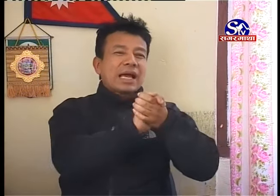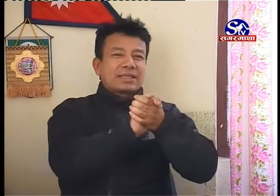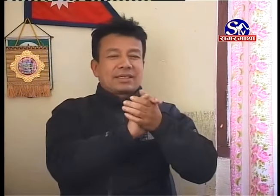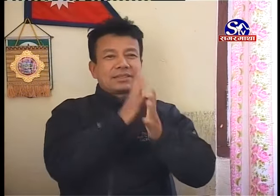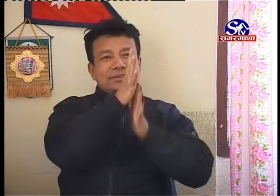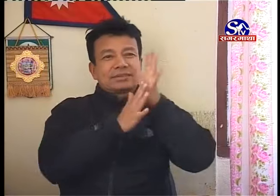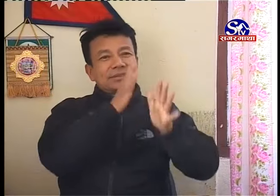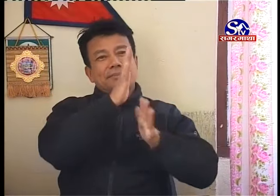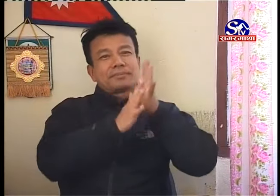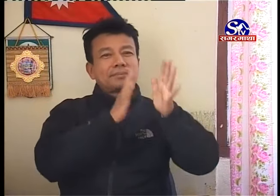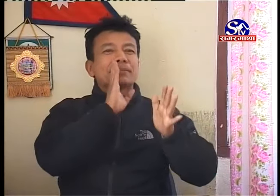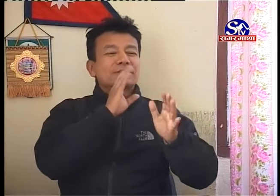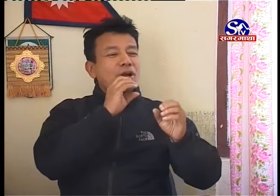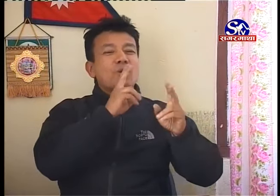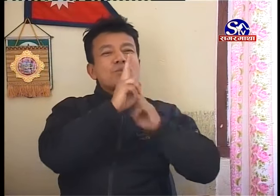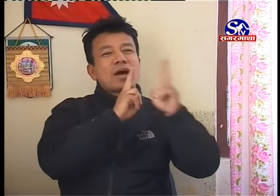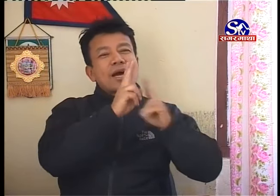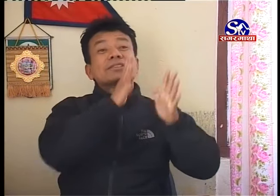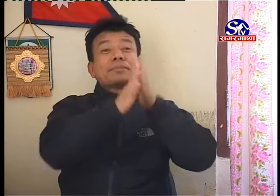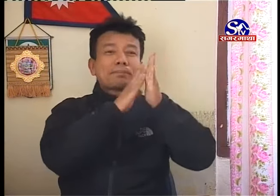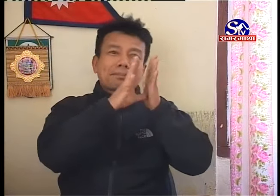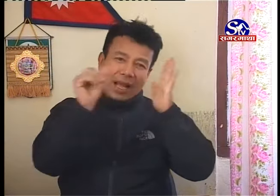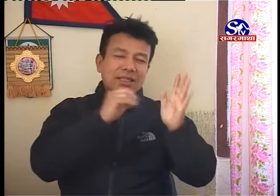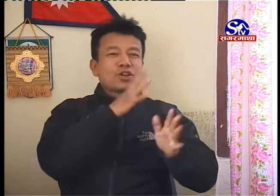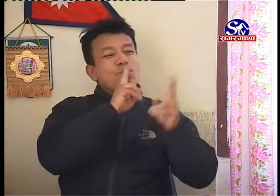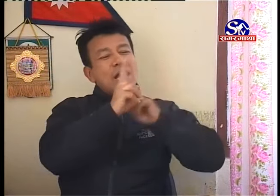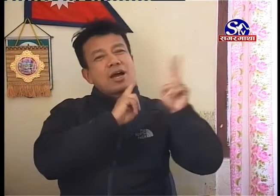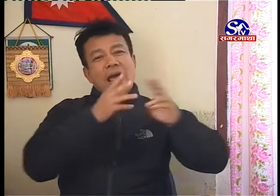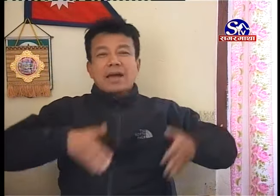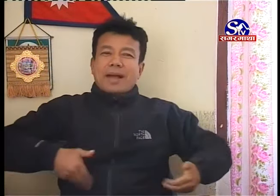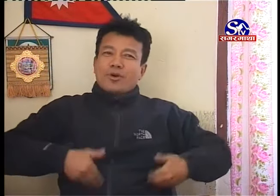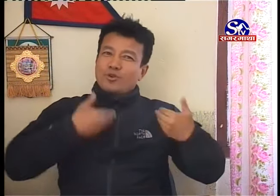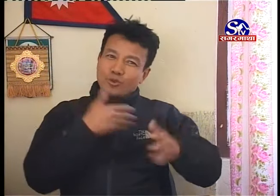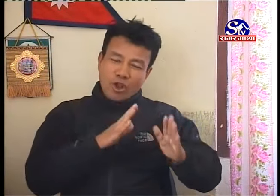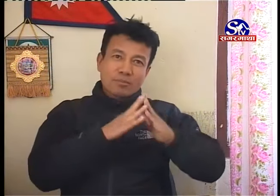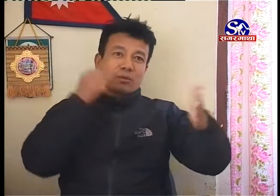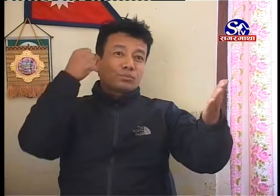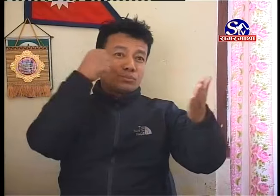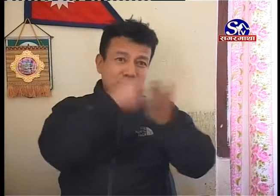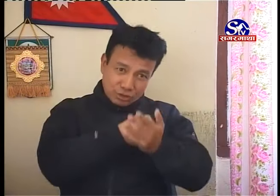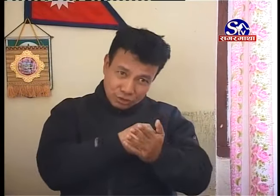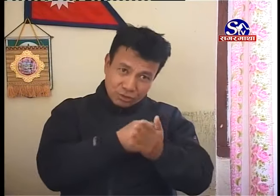घर जाने बाटोमा साथीहरूसँग भेट्दाखेरि साङ्केतिक भाषा हात चलाएर साङ्केतिक भाषा प्रयोग गर्नुहुन्थ्यो, रमाइलो गर्नुहुन्थ्यो।